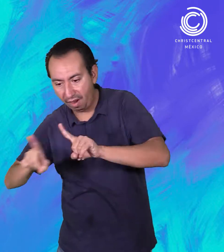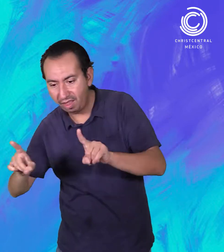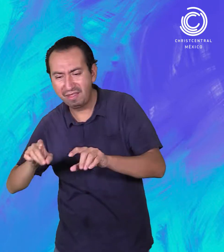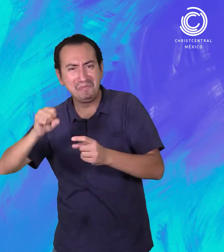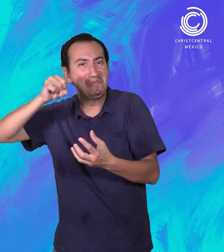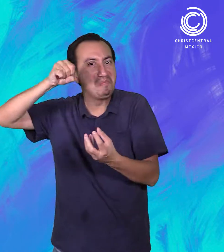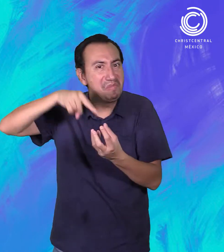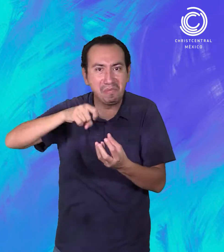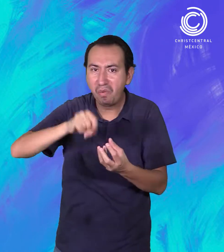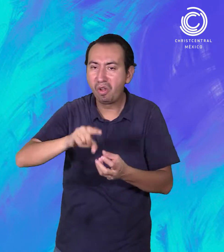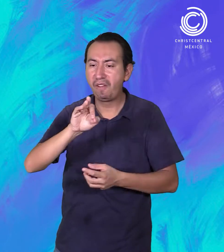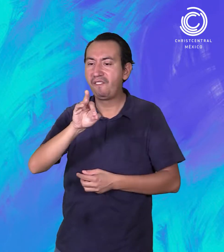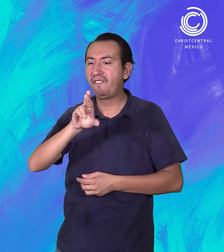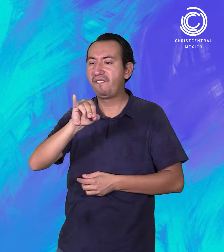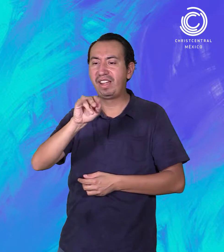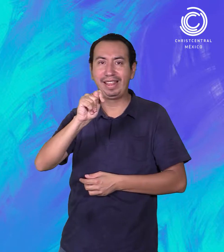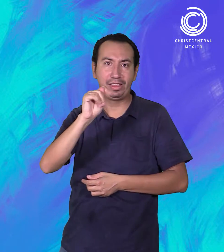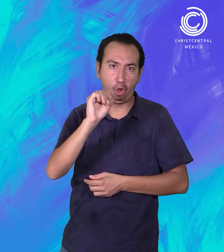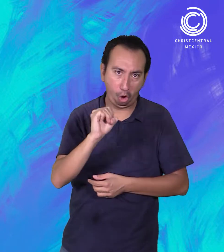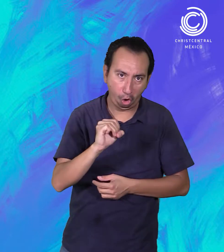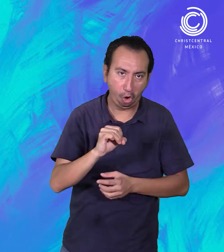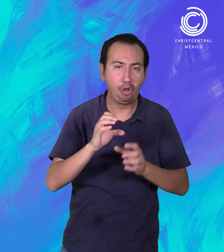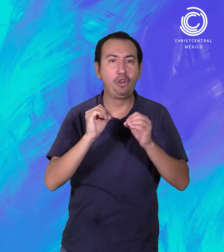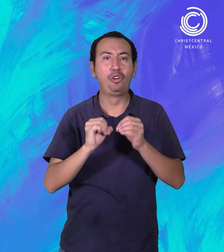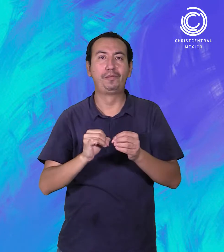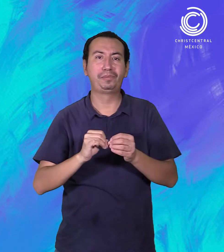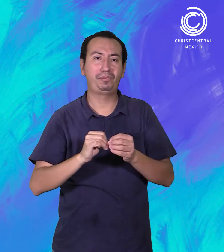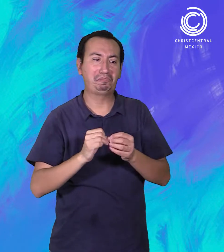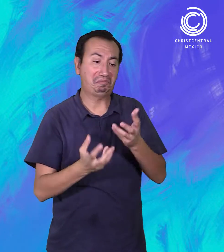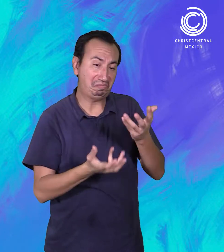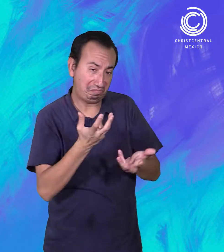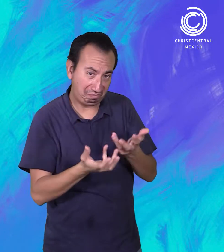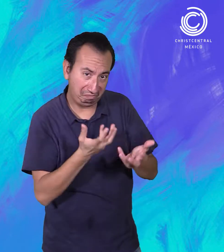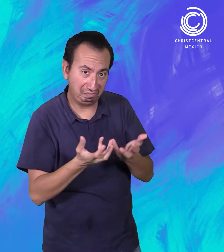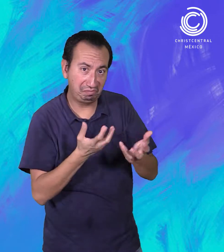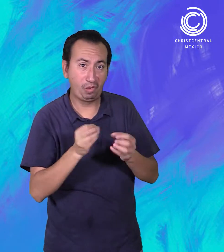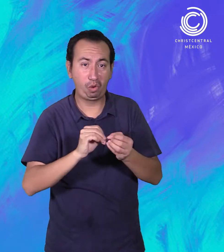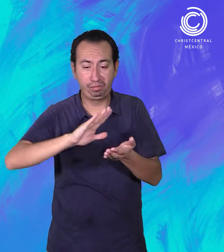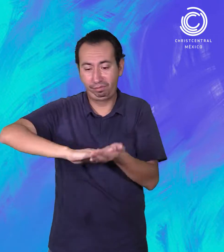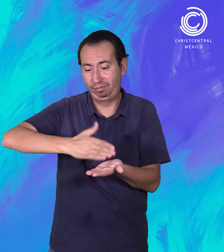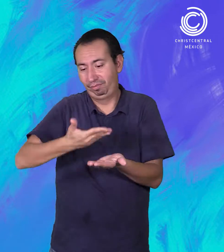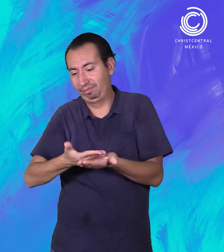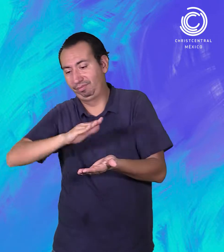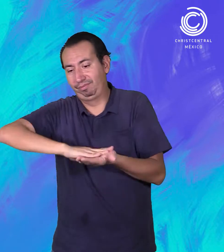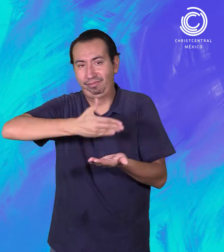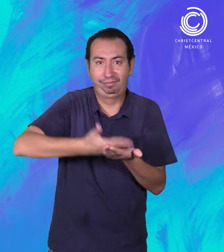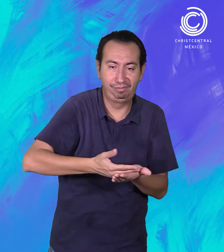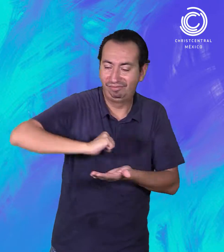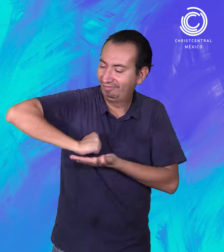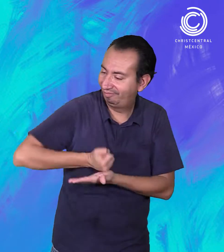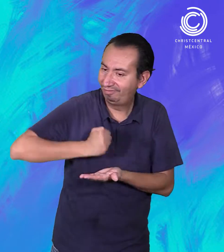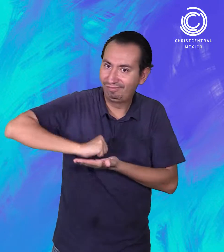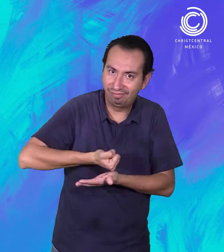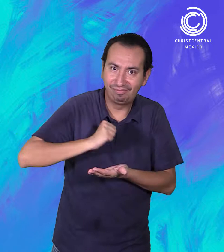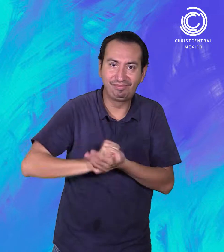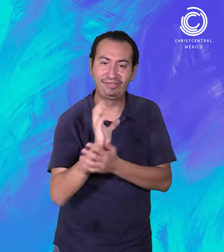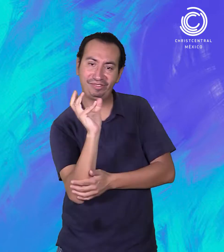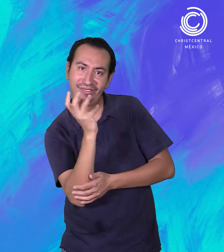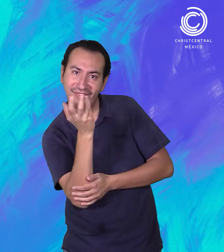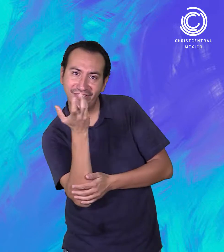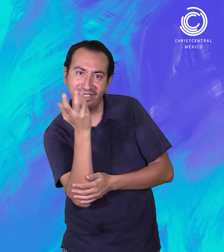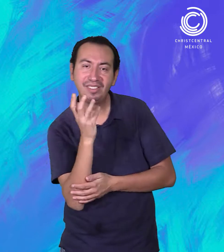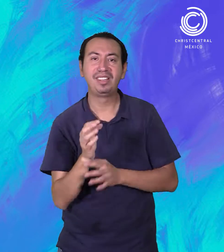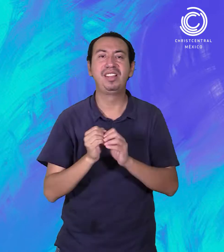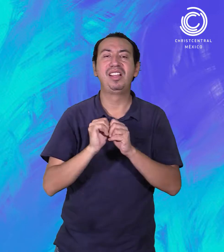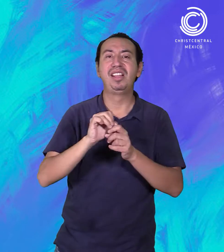lo hacían frito, que lo hacían cocido, que lo hacían asado, que lo hacían molido, se hacían licuados,